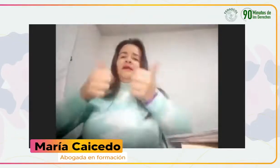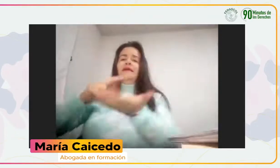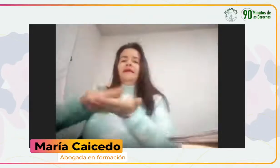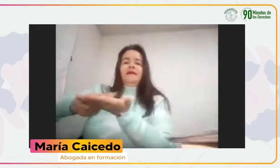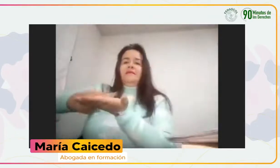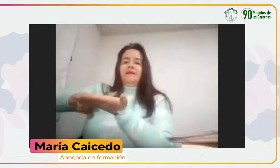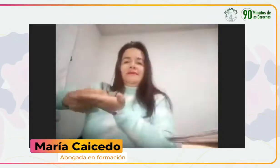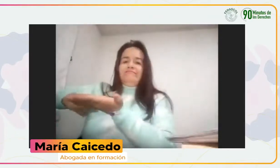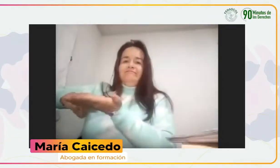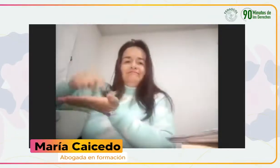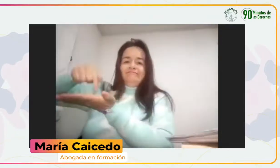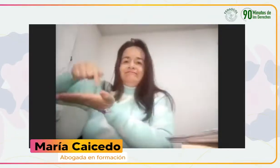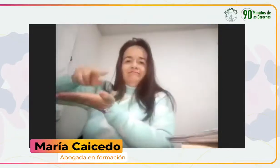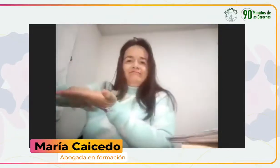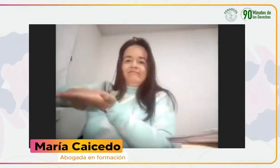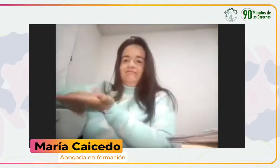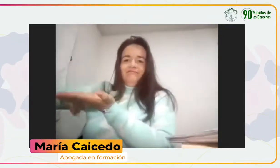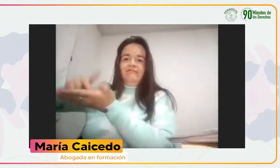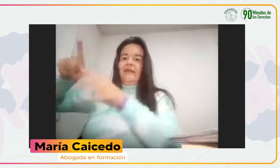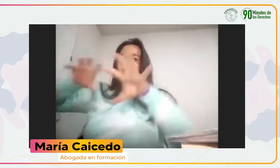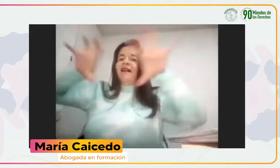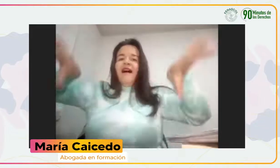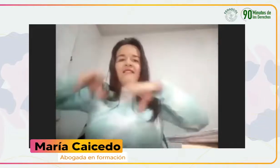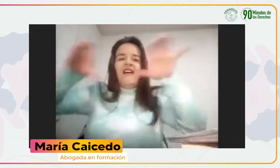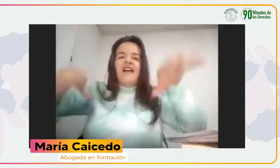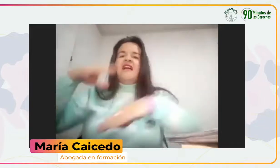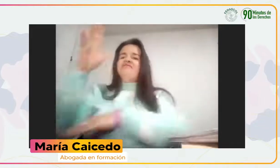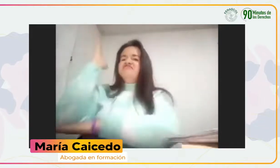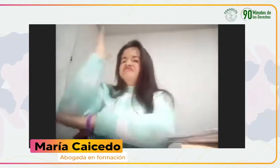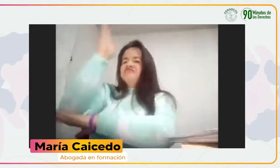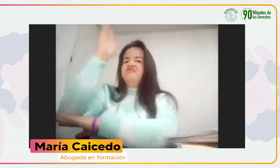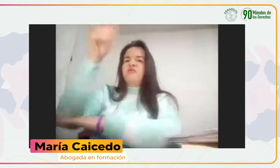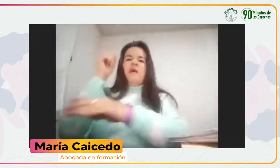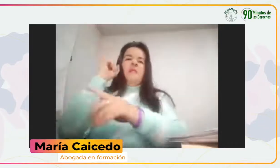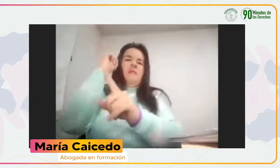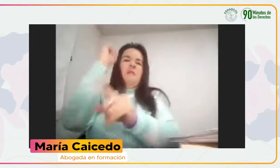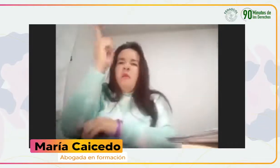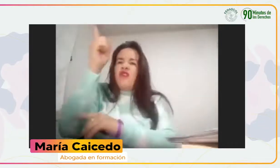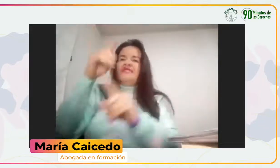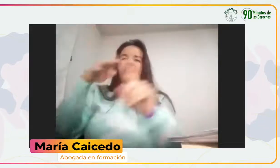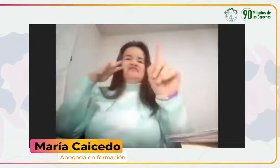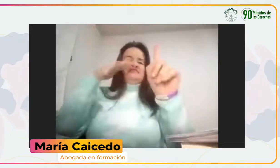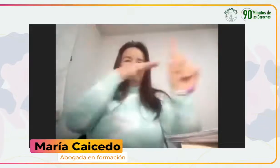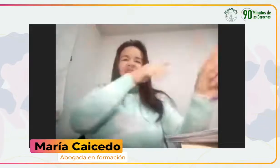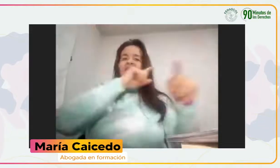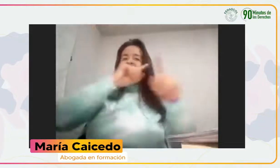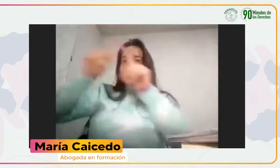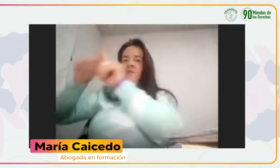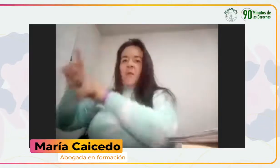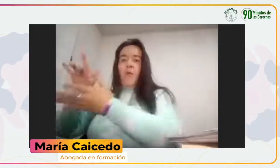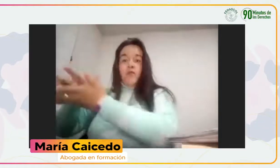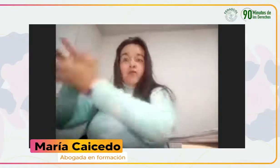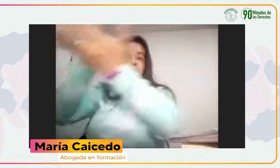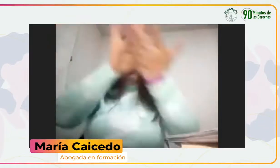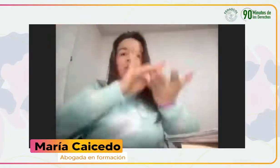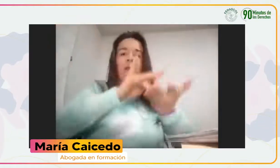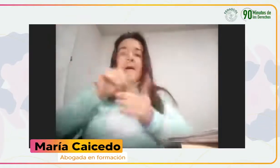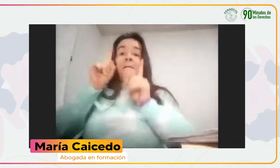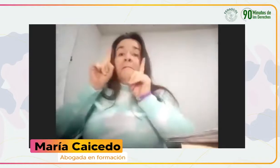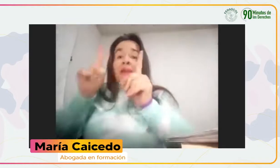pero realmente, por ejemplo, el acceso al servicio de interpretación para cualquier tema de incidencia política, algún